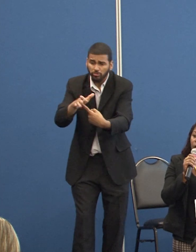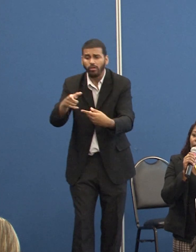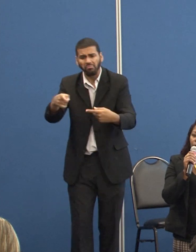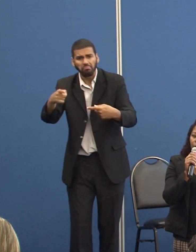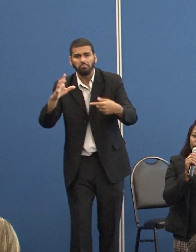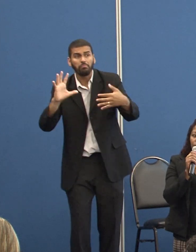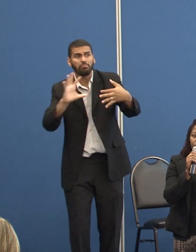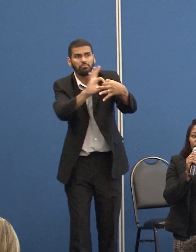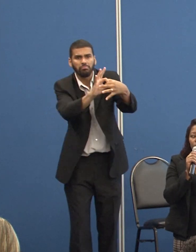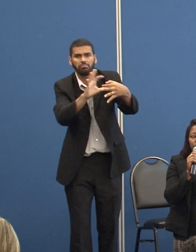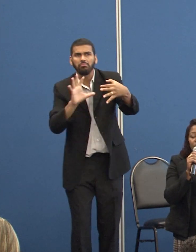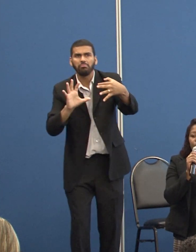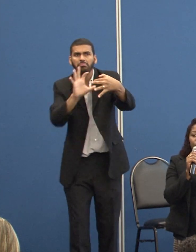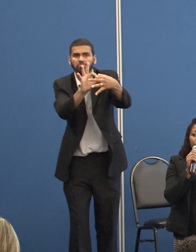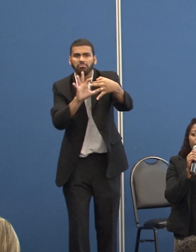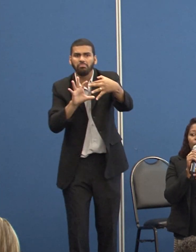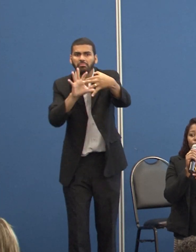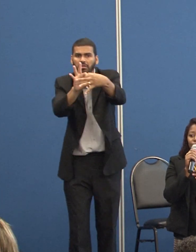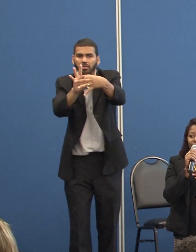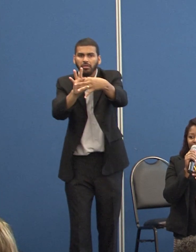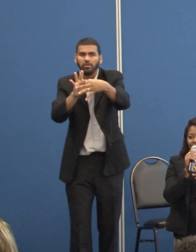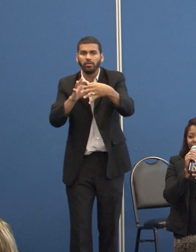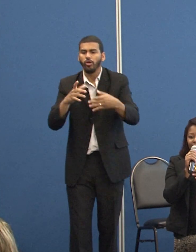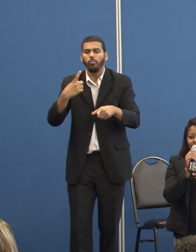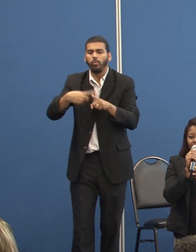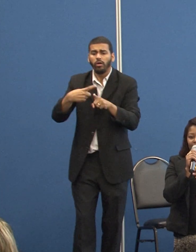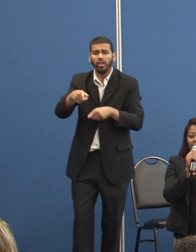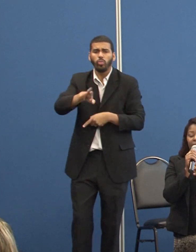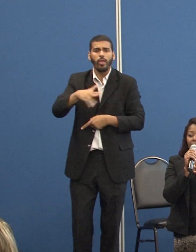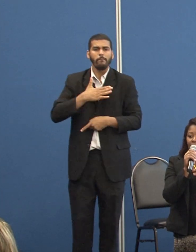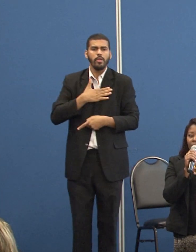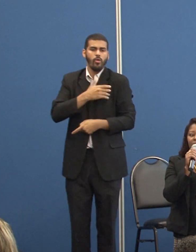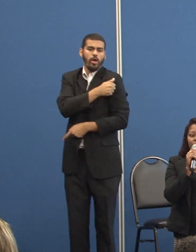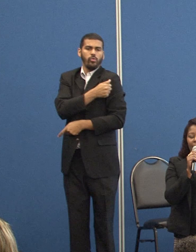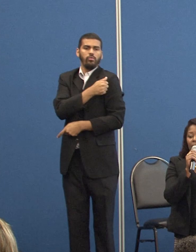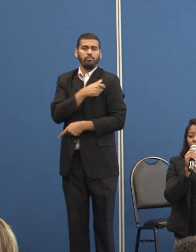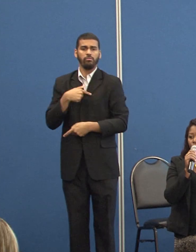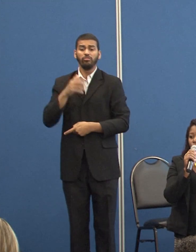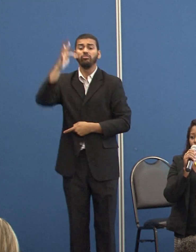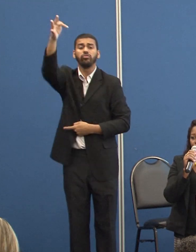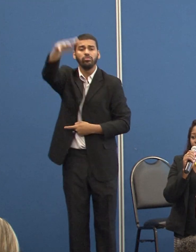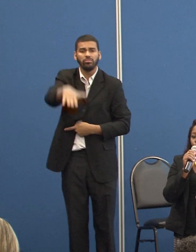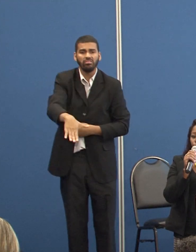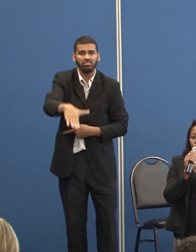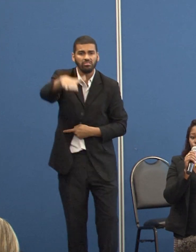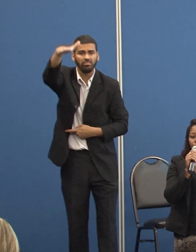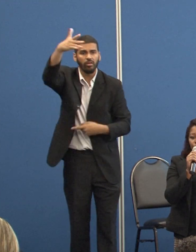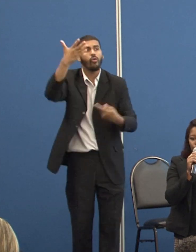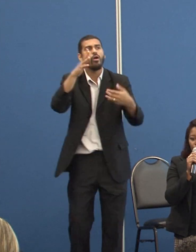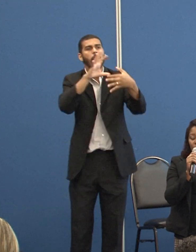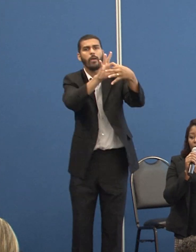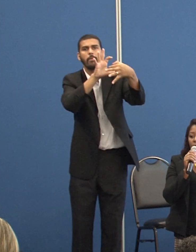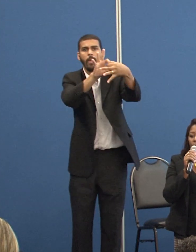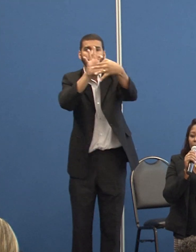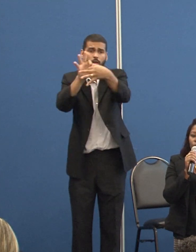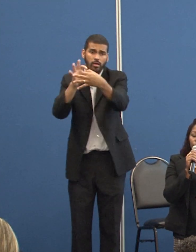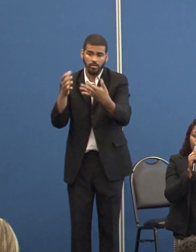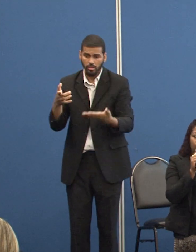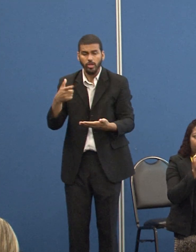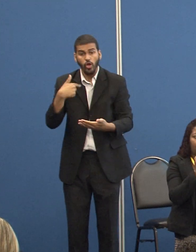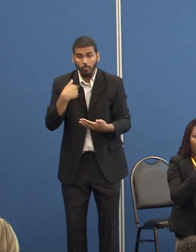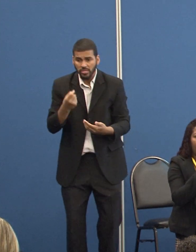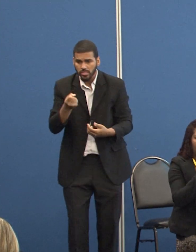qualidade, na qual esse educando não seja visto como meu aluno. A entender que ele vai passar por outros momentos, por outros professores. Então,